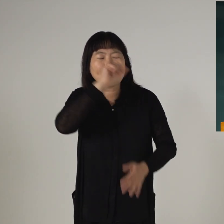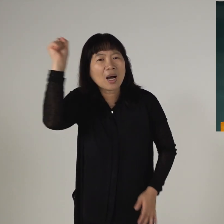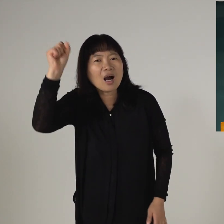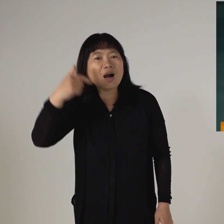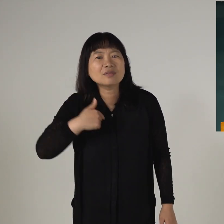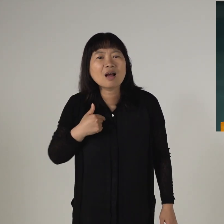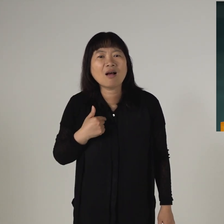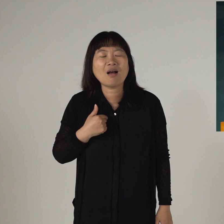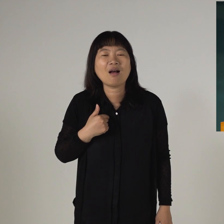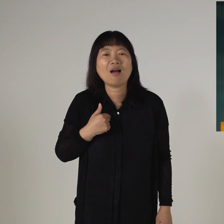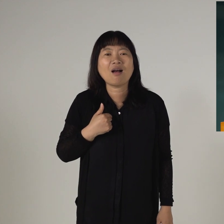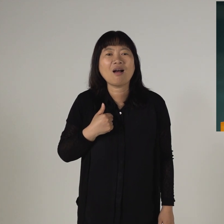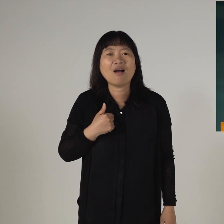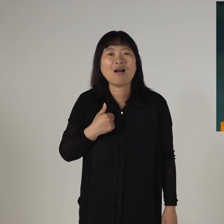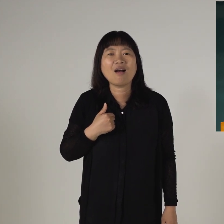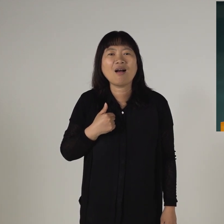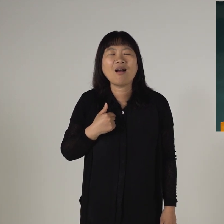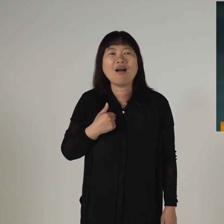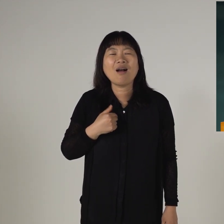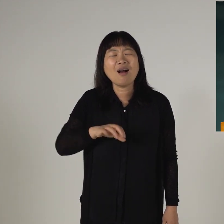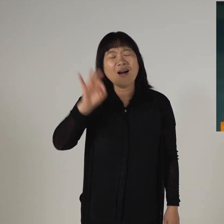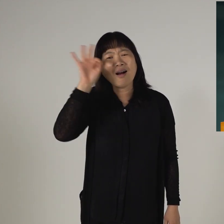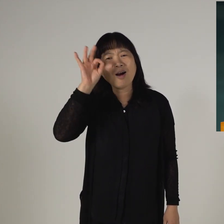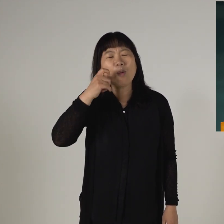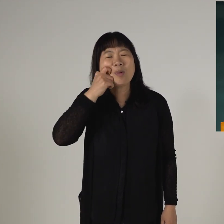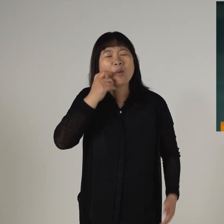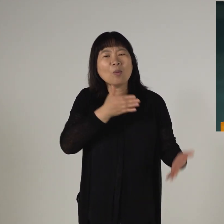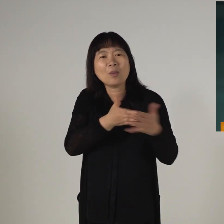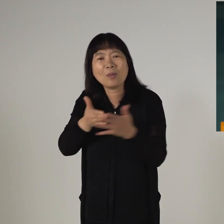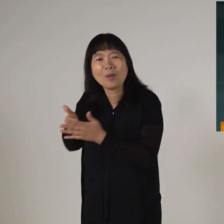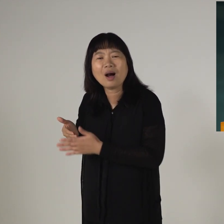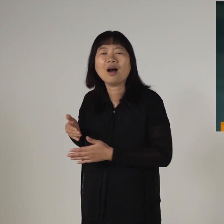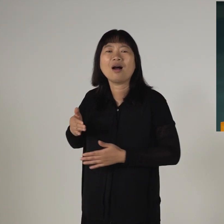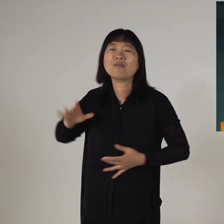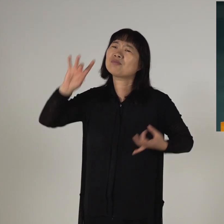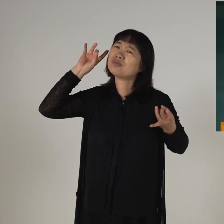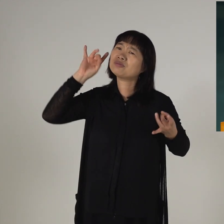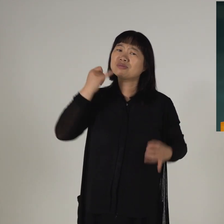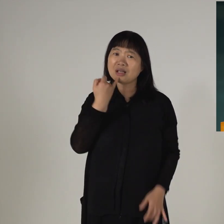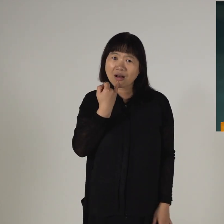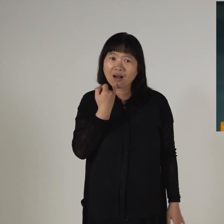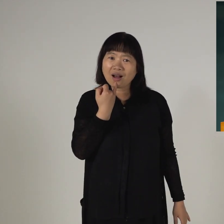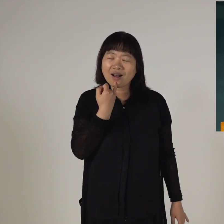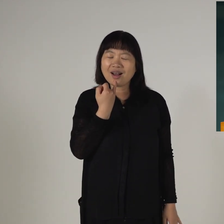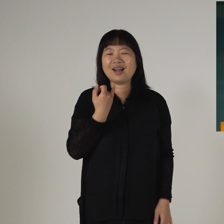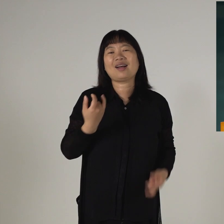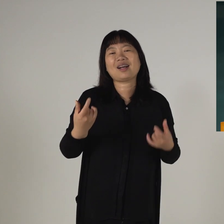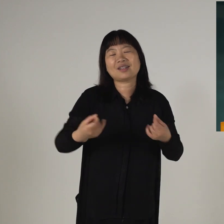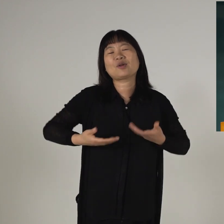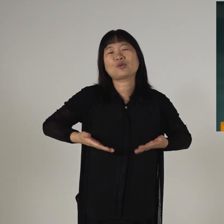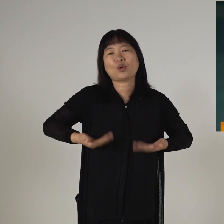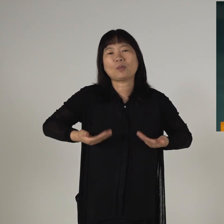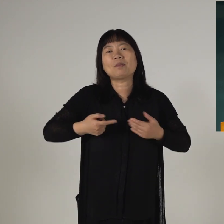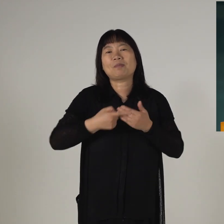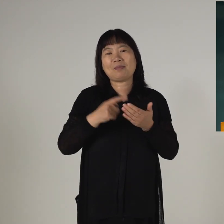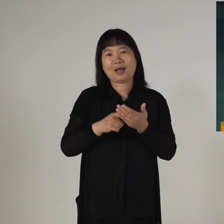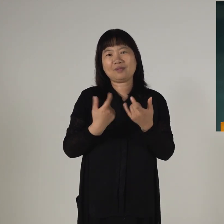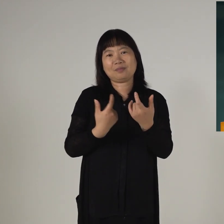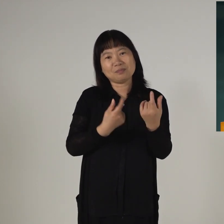취직됐다는데 난 아직도 답도 안 보이고 요원한데 이러고 있어도 되는 거야? 뭐 이런